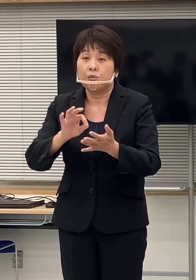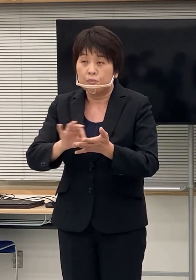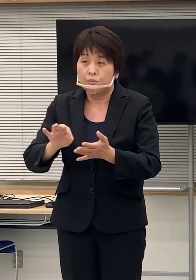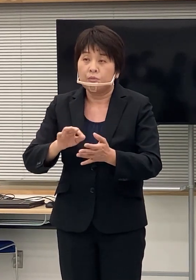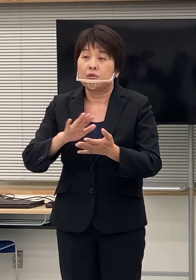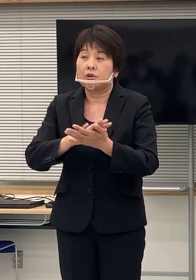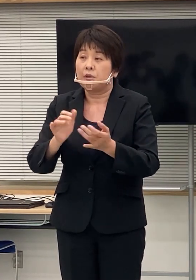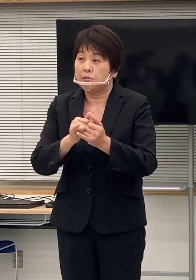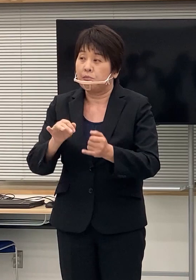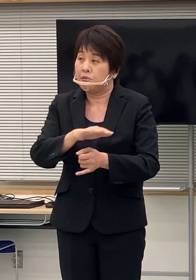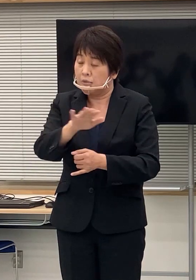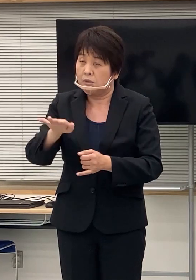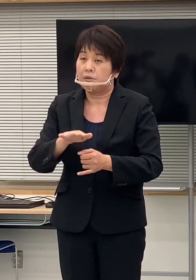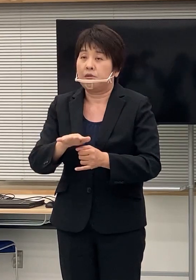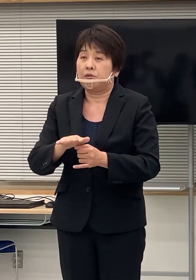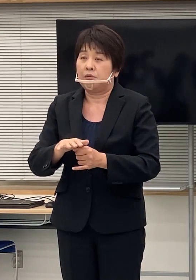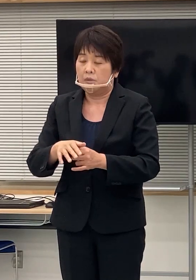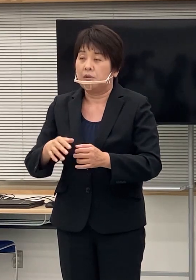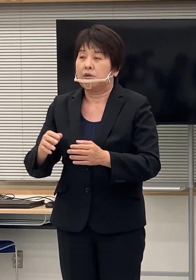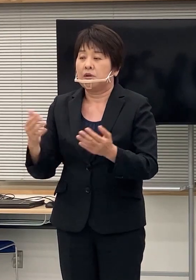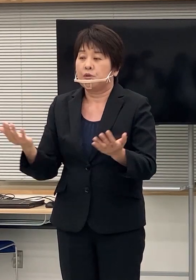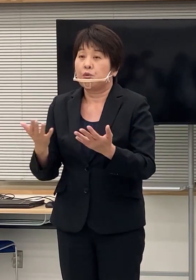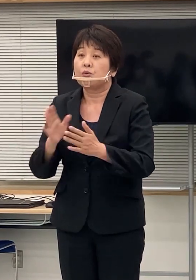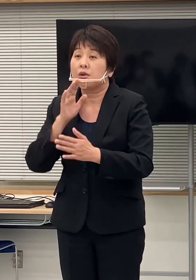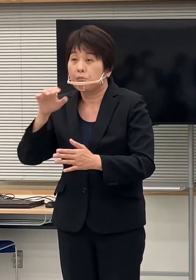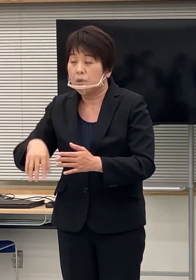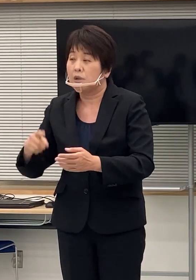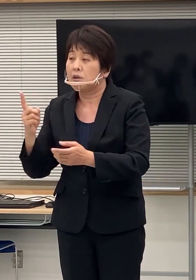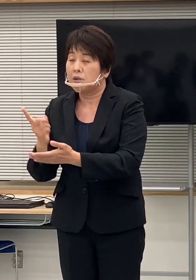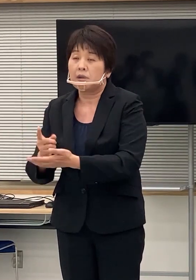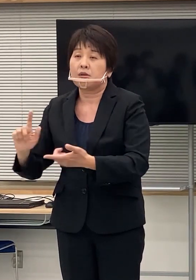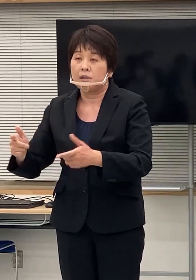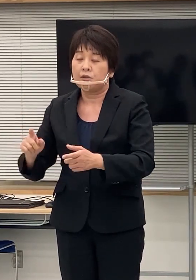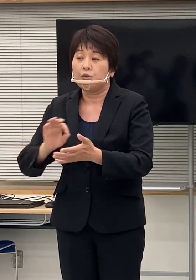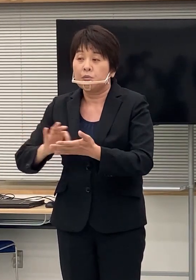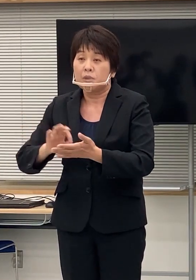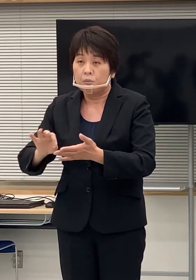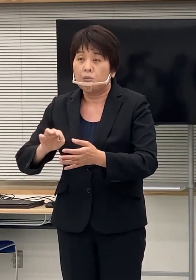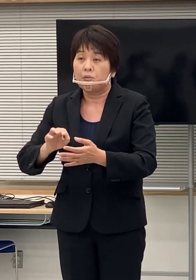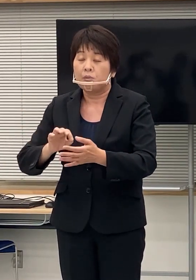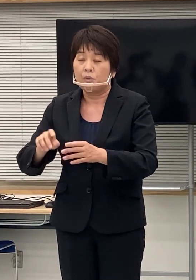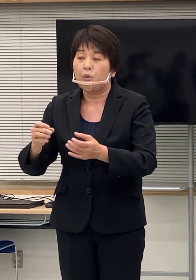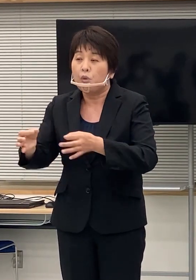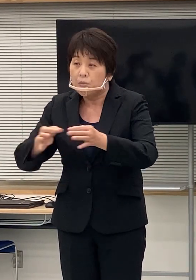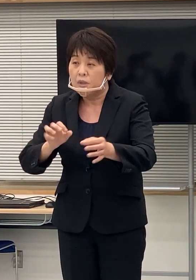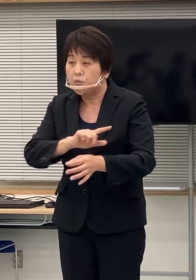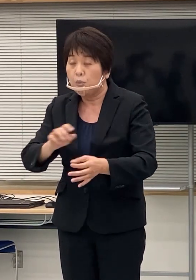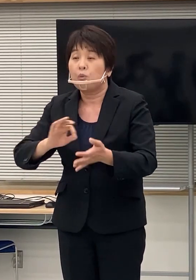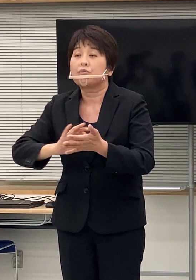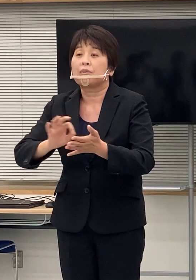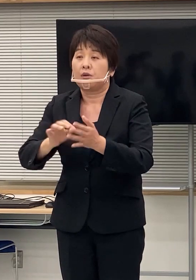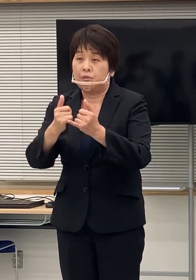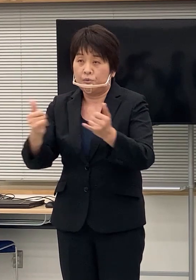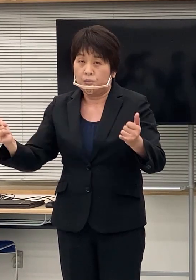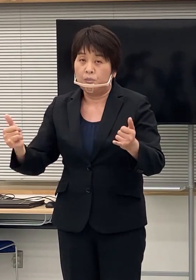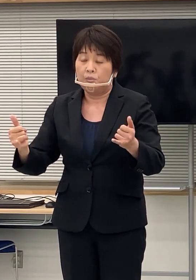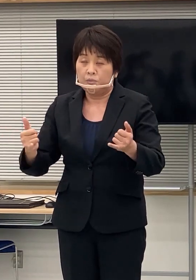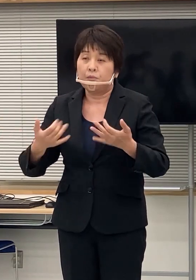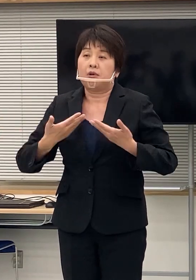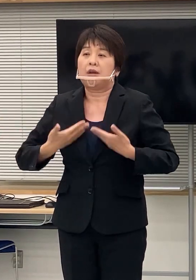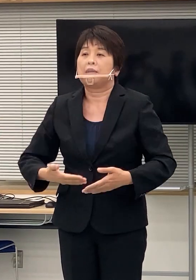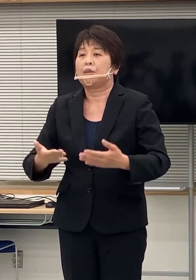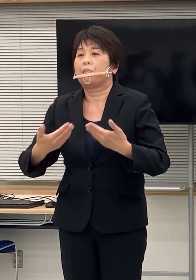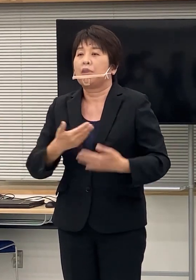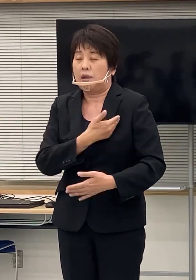るお仕事の現場だけではなくてお店等を利用される消費者の皆様に安心していただく、そのために